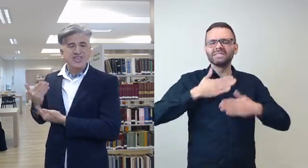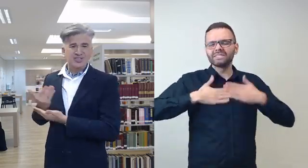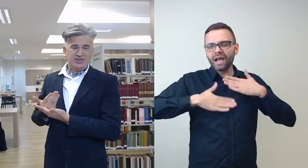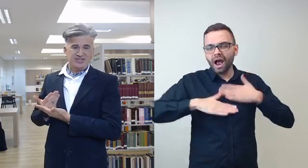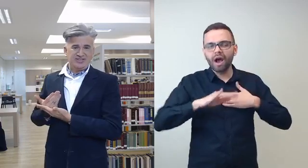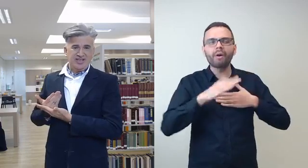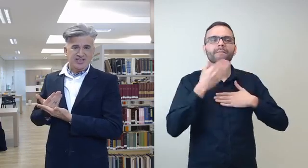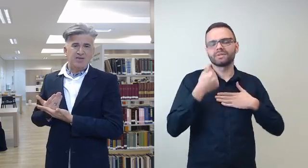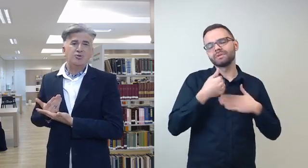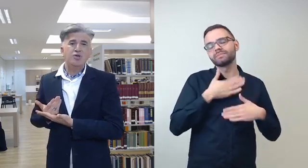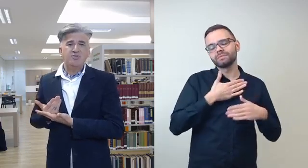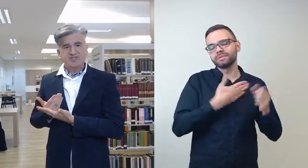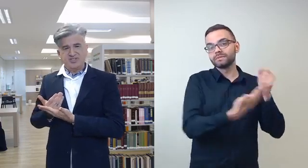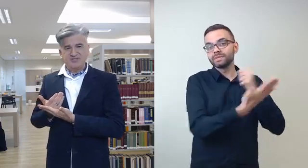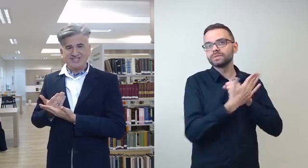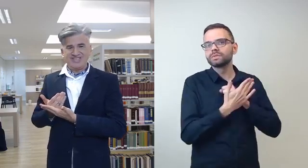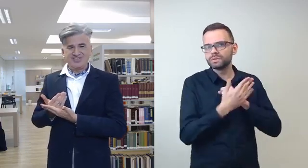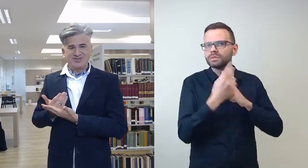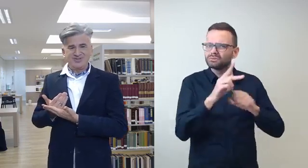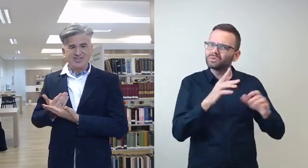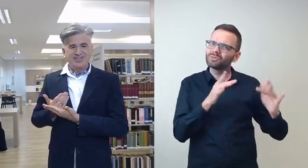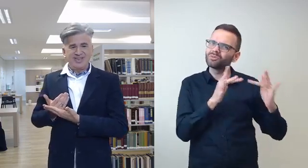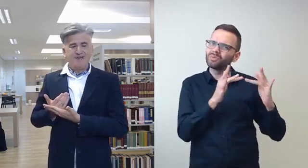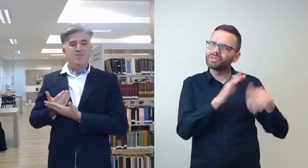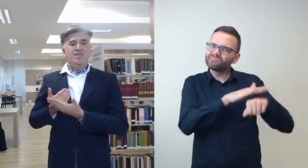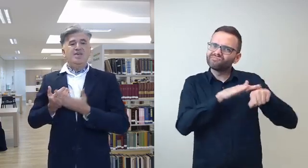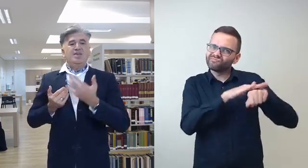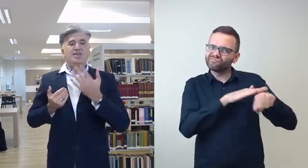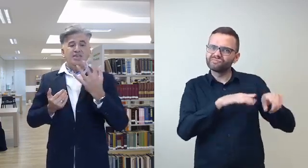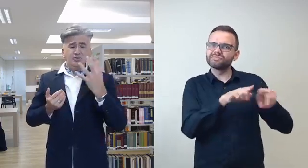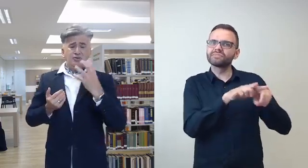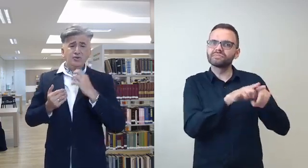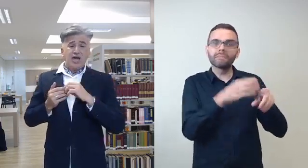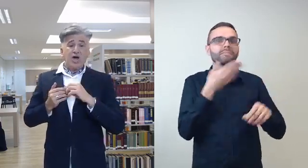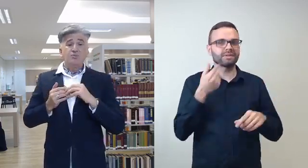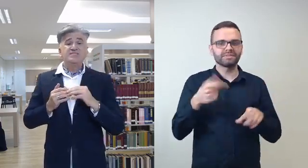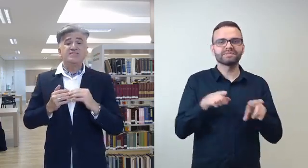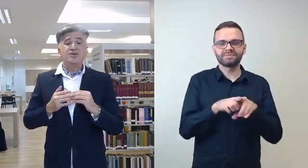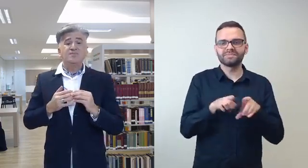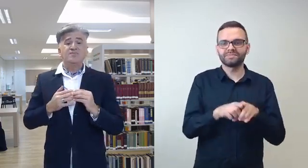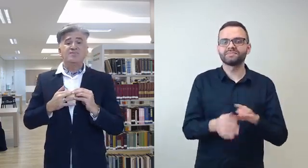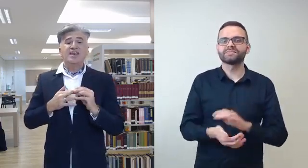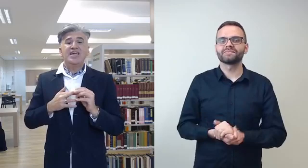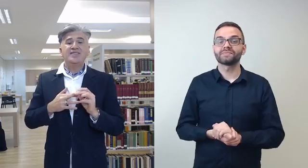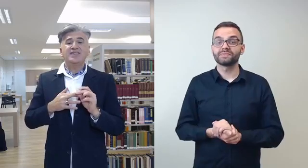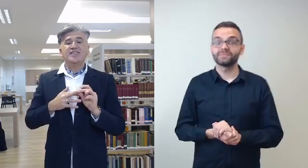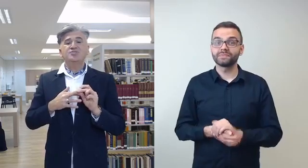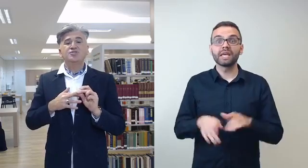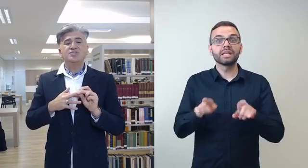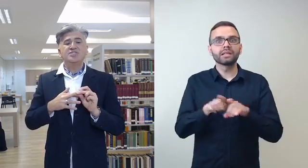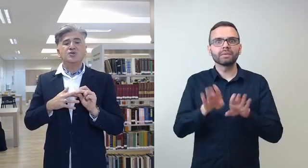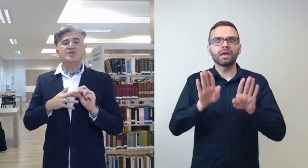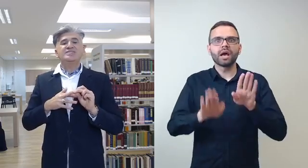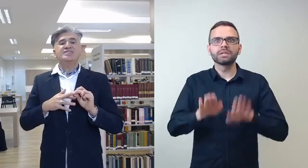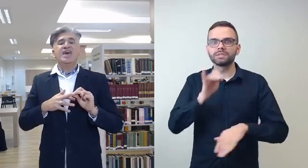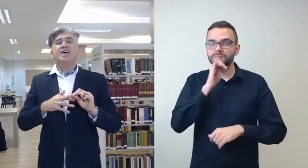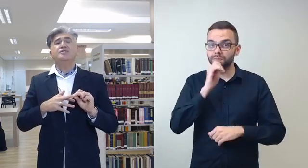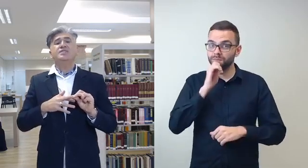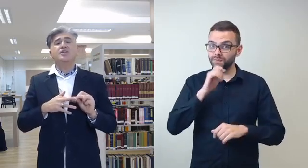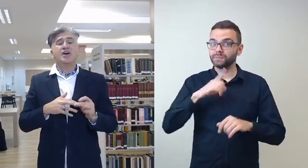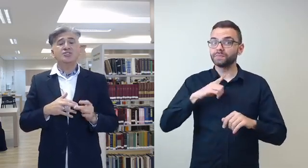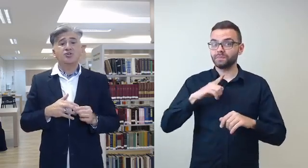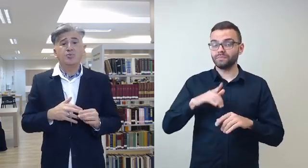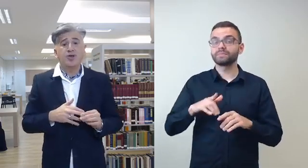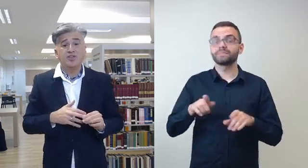negocia isso antes. Quem proíbe você de fazer isso? Tá? Quinto, a omissão de letras nas músicas com excesso